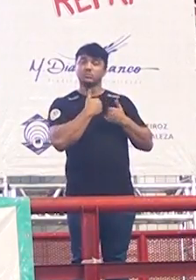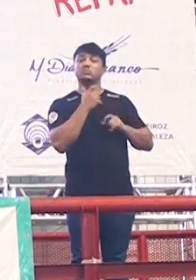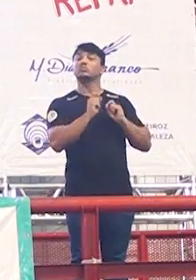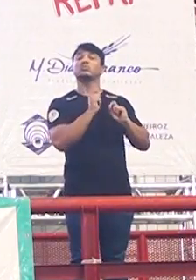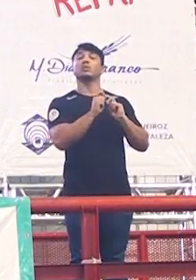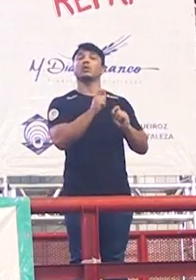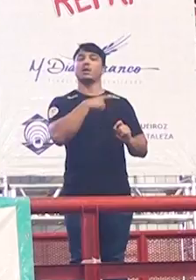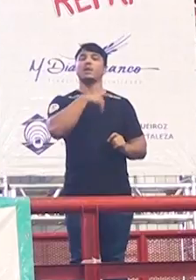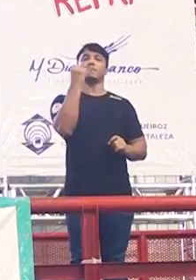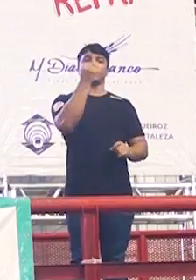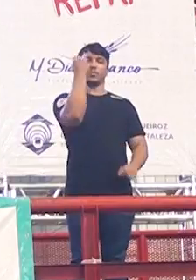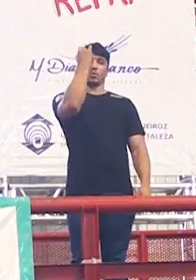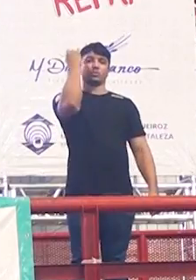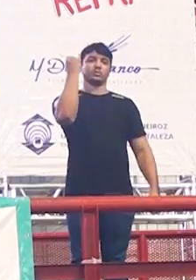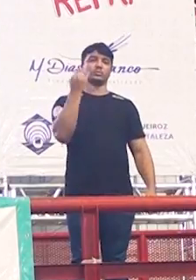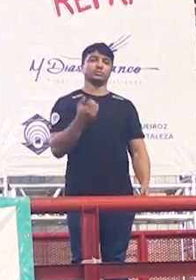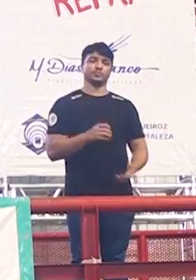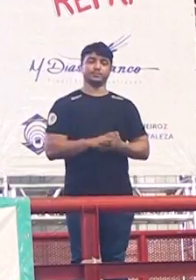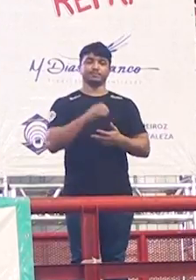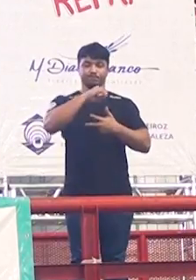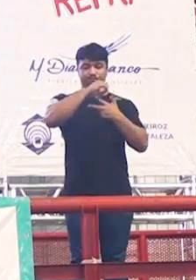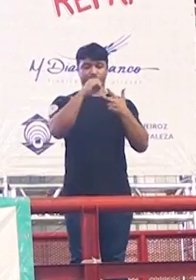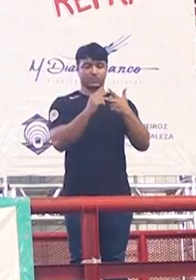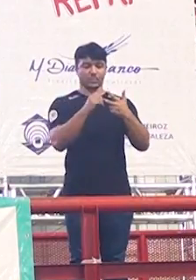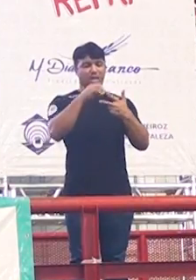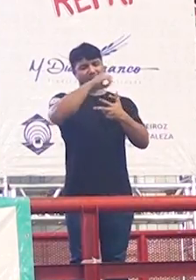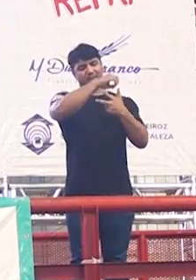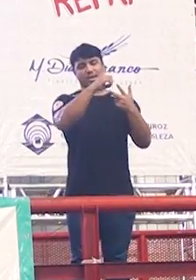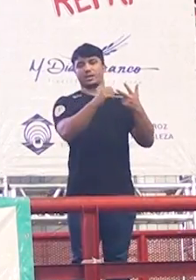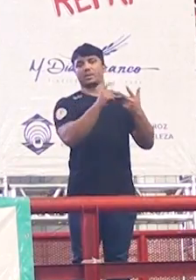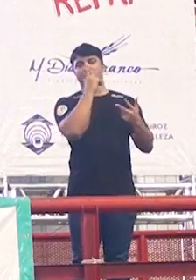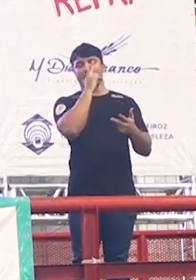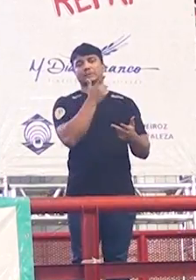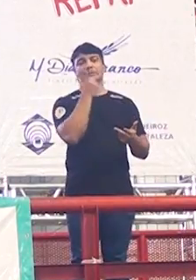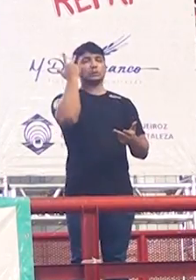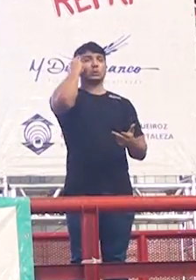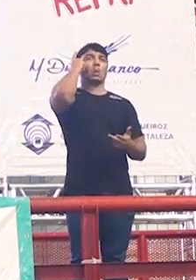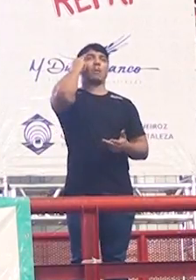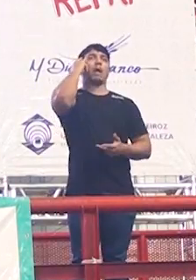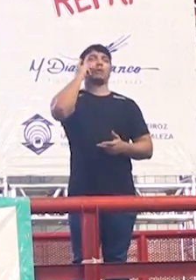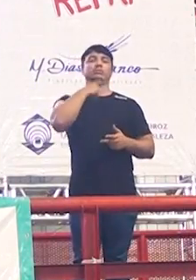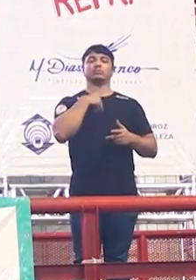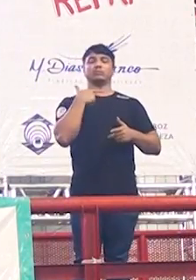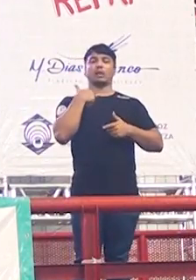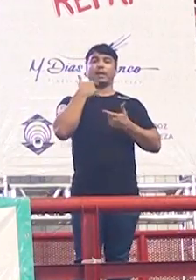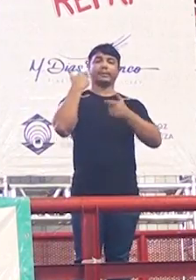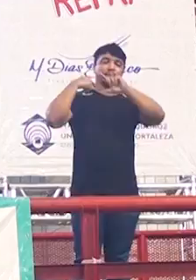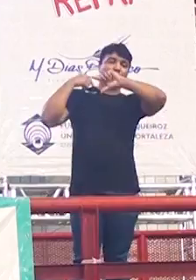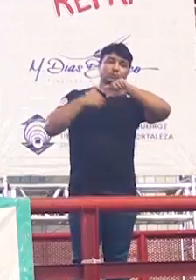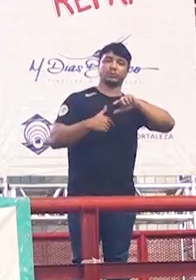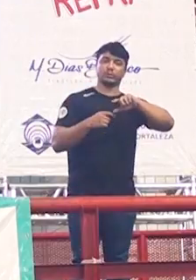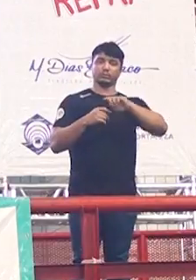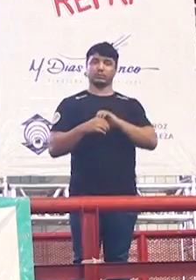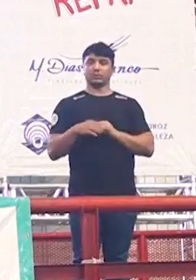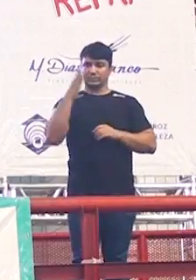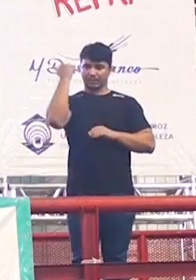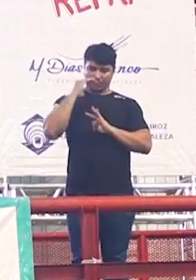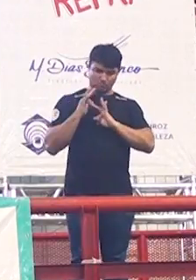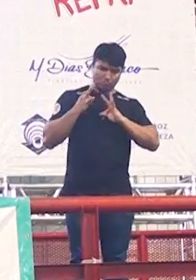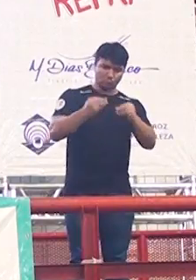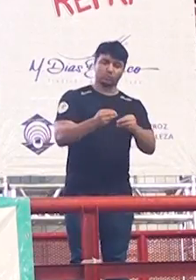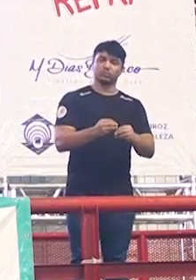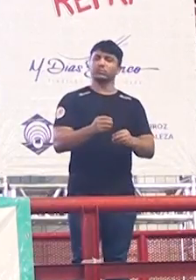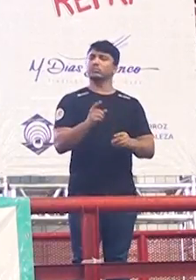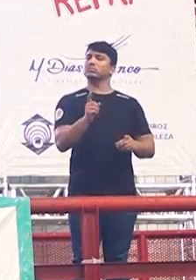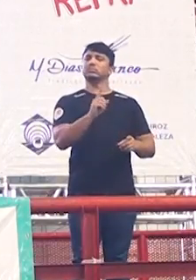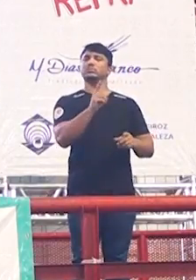é muito importante no Enem. O Enem não é como o vestibular tradicional. Você não precisa saber tudo. Você tem que ter